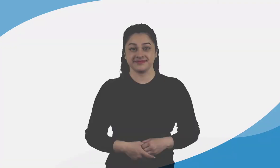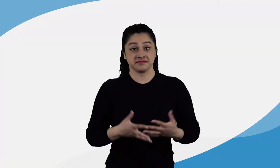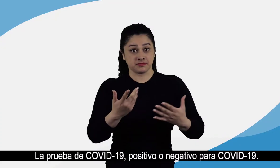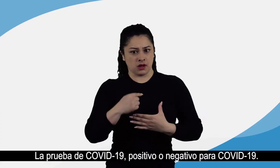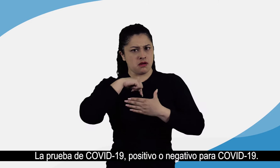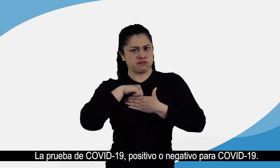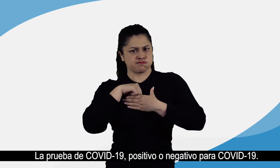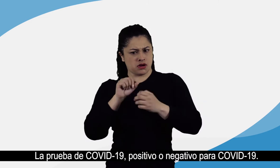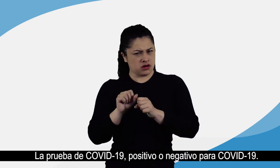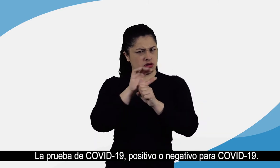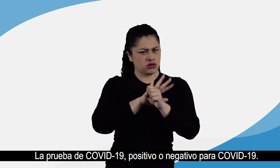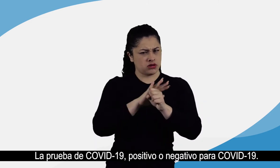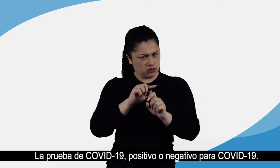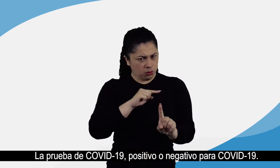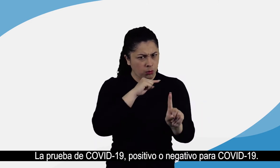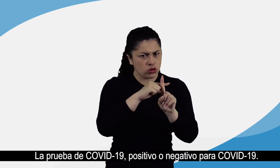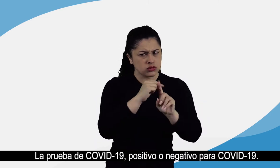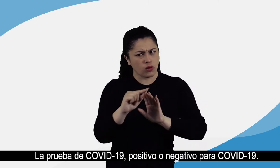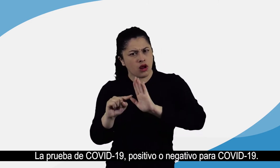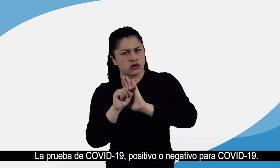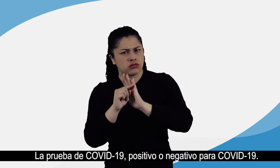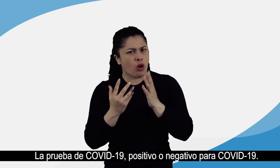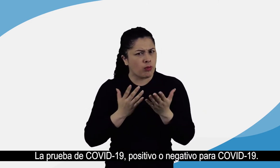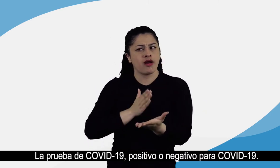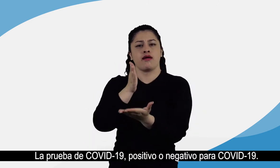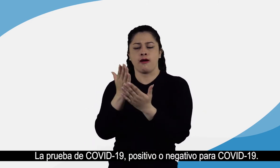La prueba de COVID-19, positivo o negativo para COVID-19